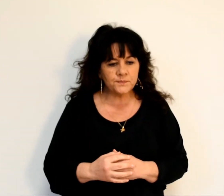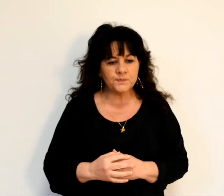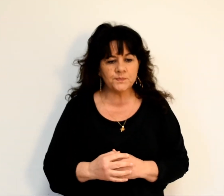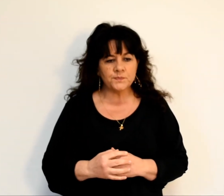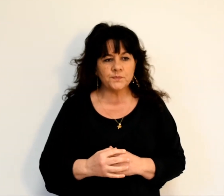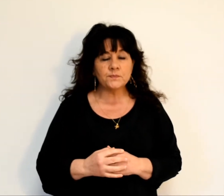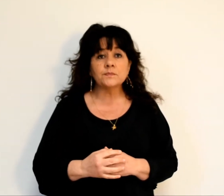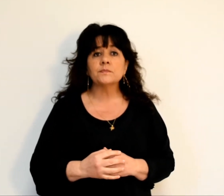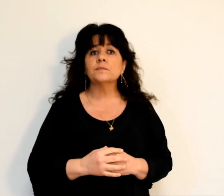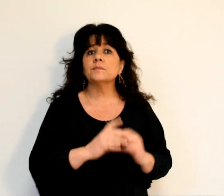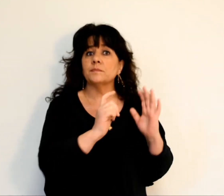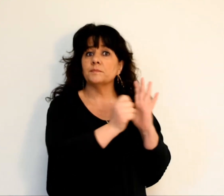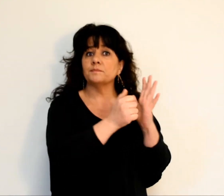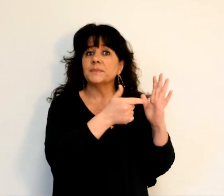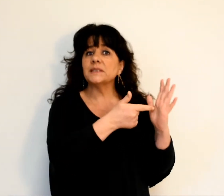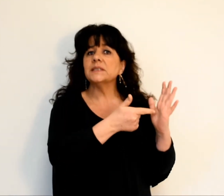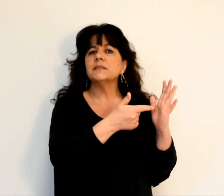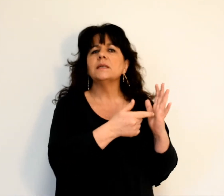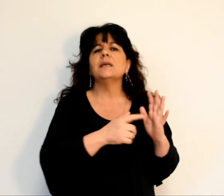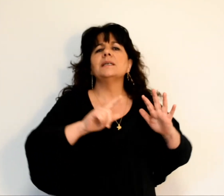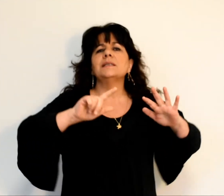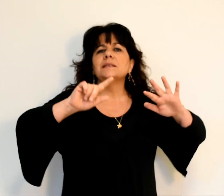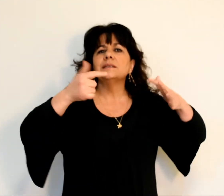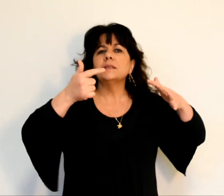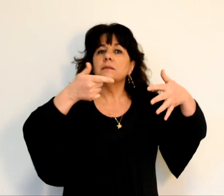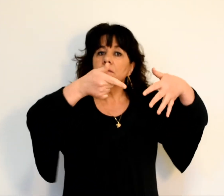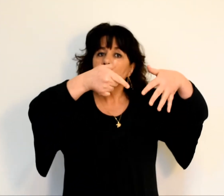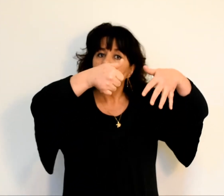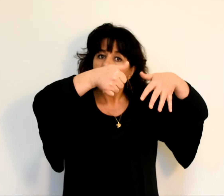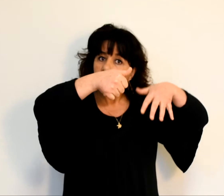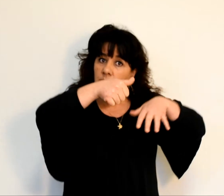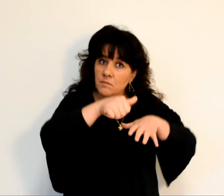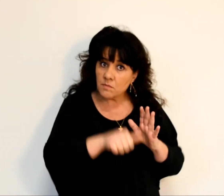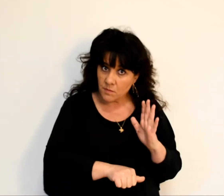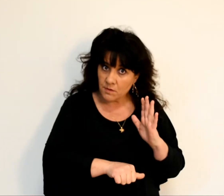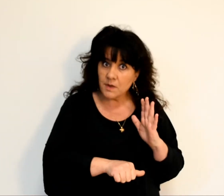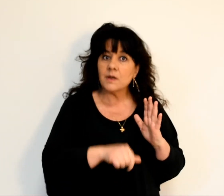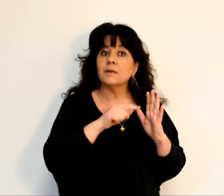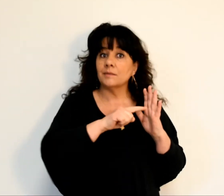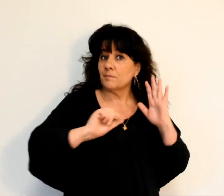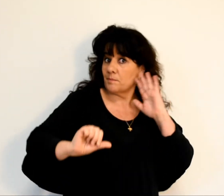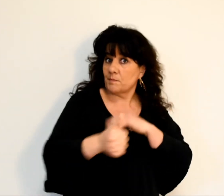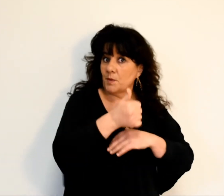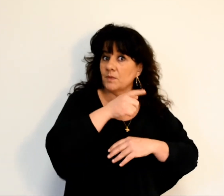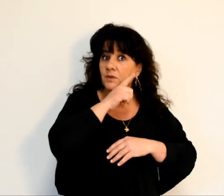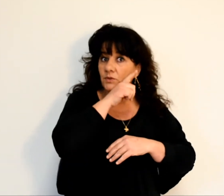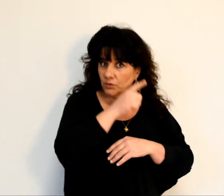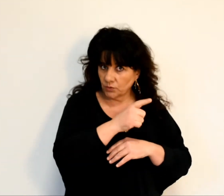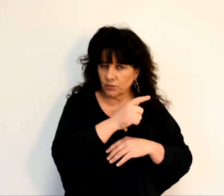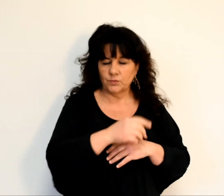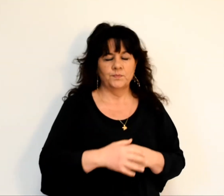C'était le premier jour du 7e mois. Esdras, tourné vers la porte des